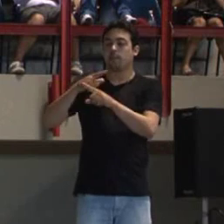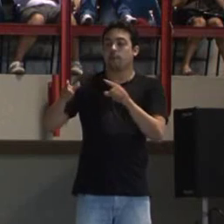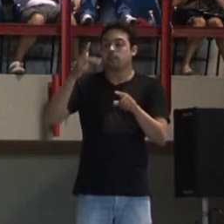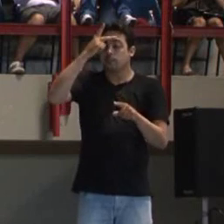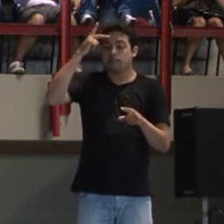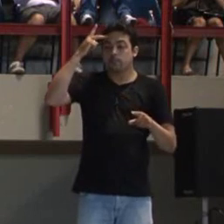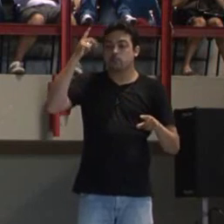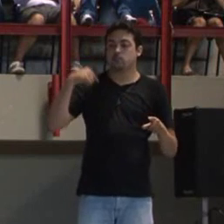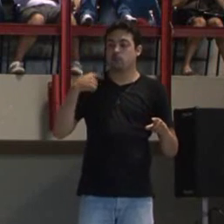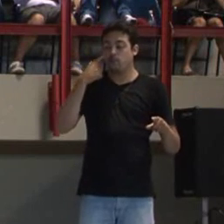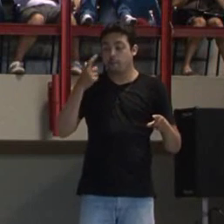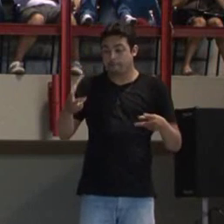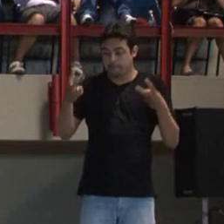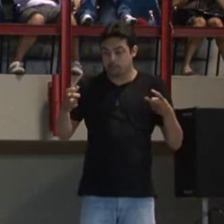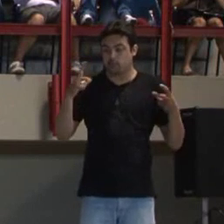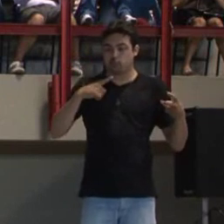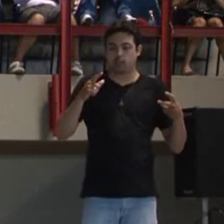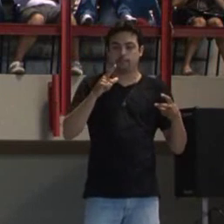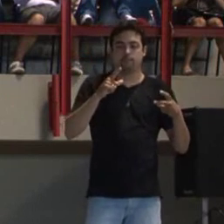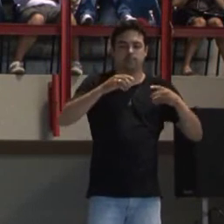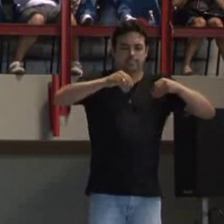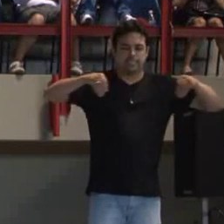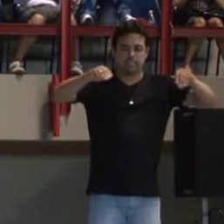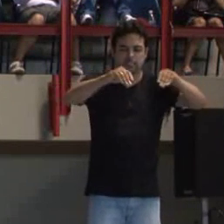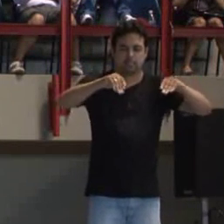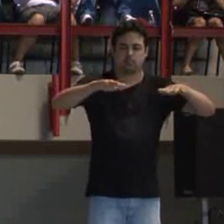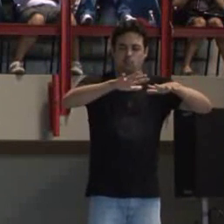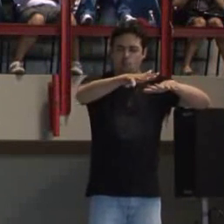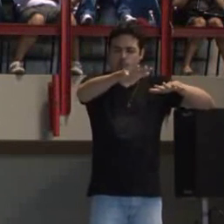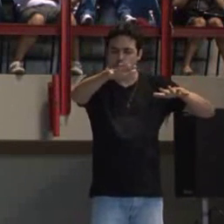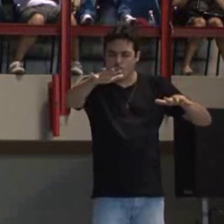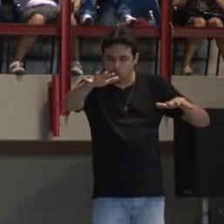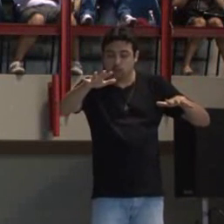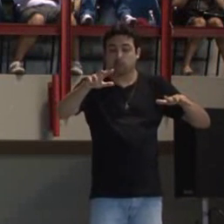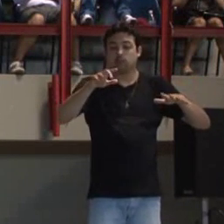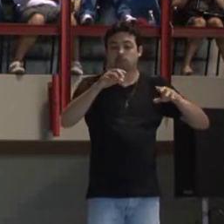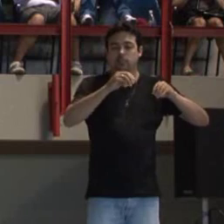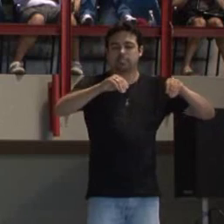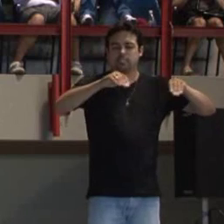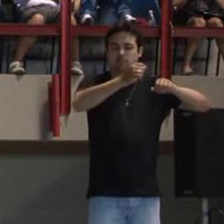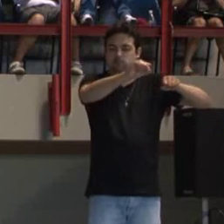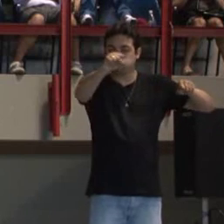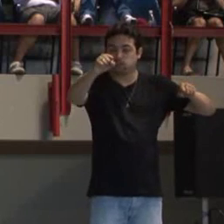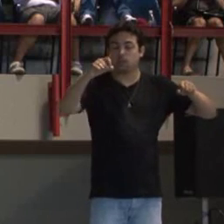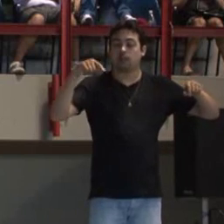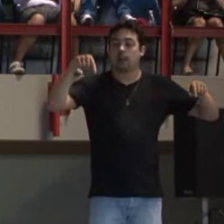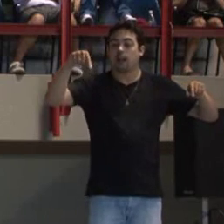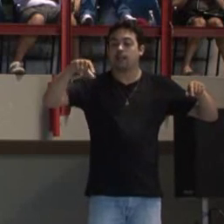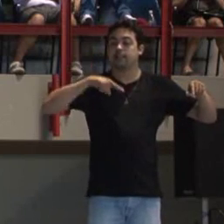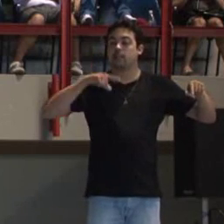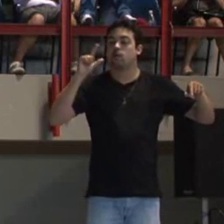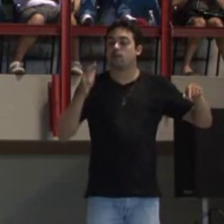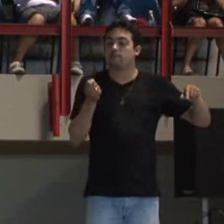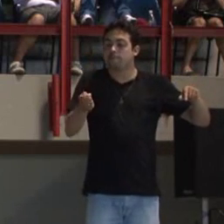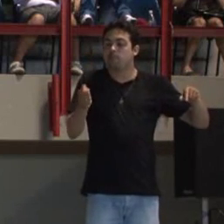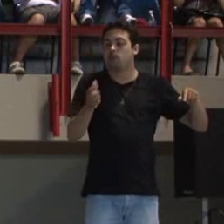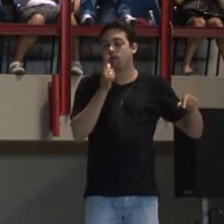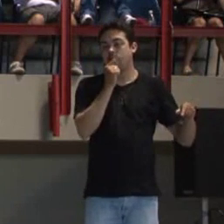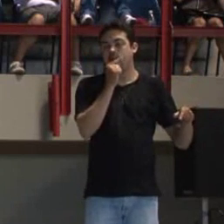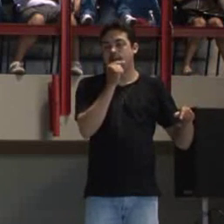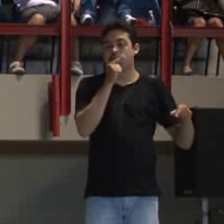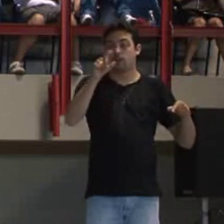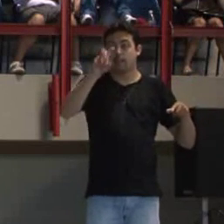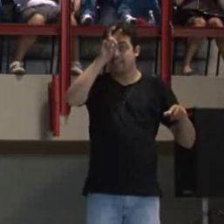humano quando chega, a gente está no deserto, estamos no Egito. O que é que o Egito menos tem, na teoria? Água. Só tem água